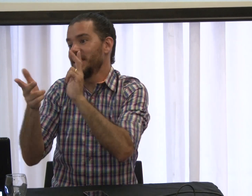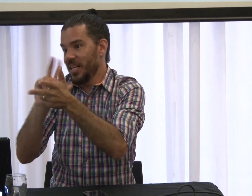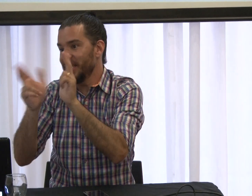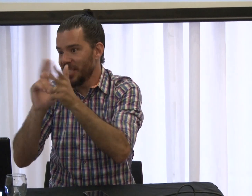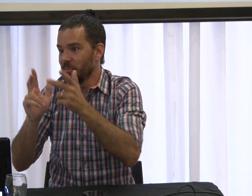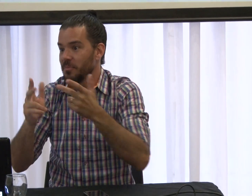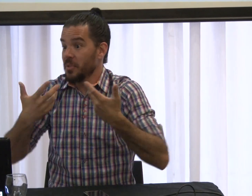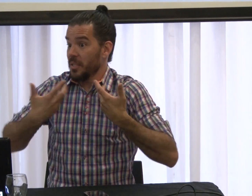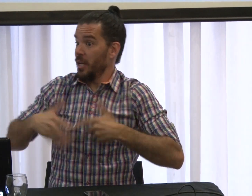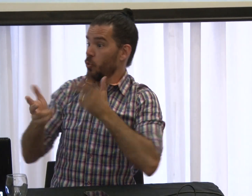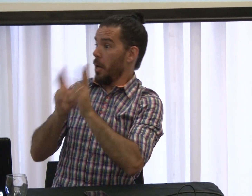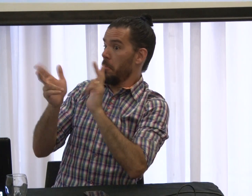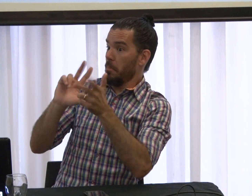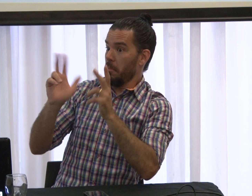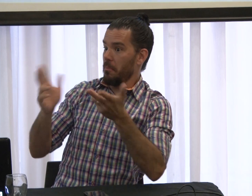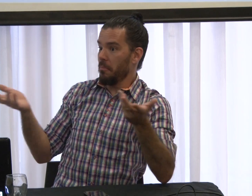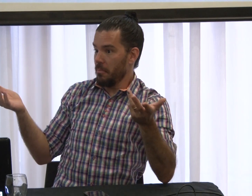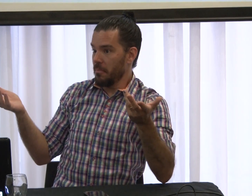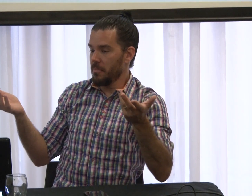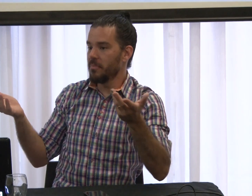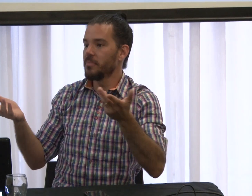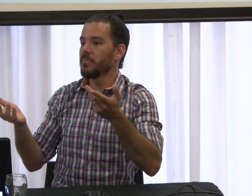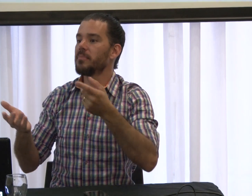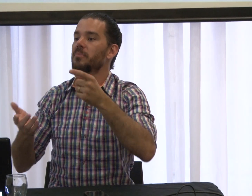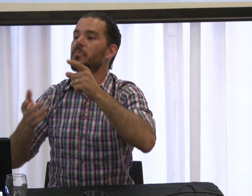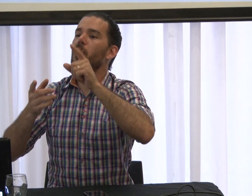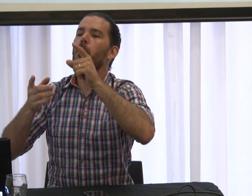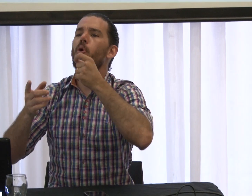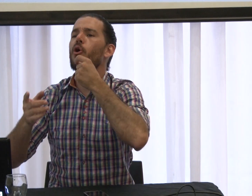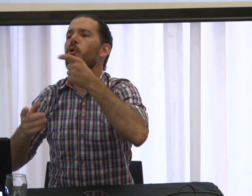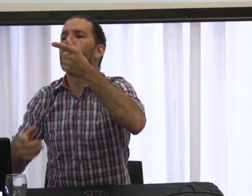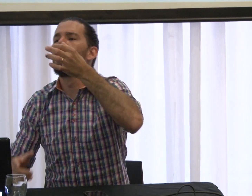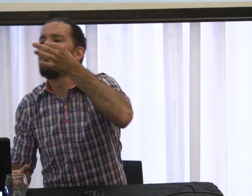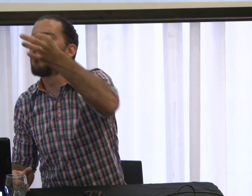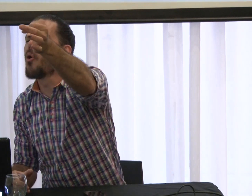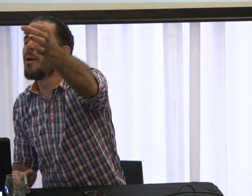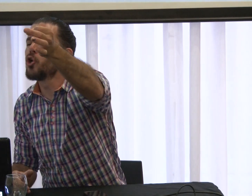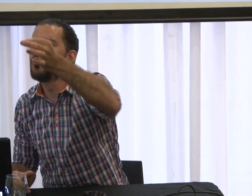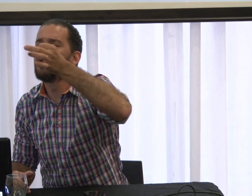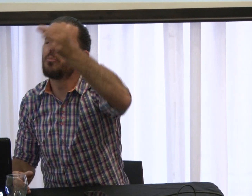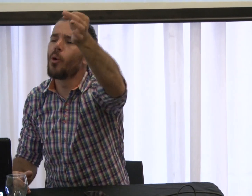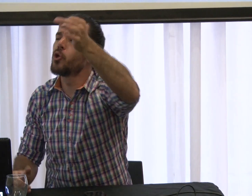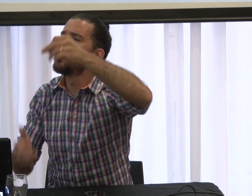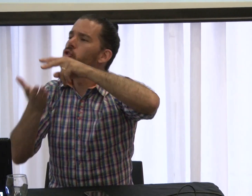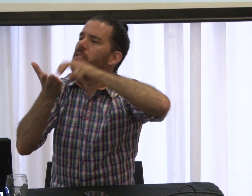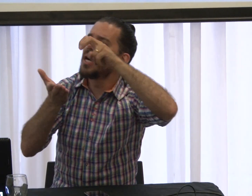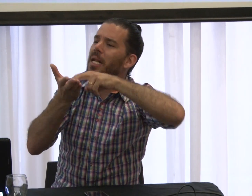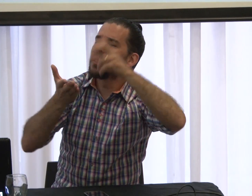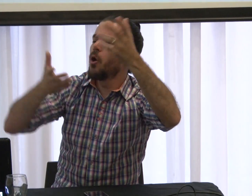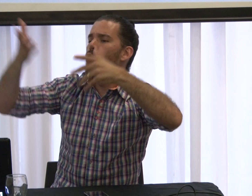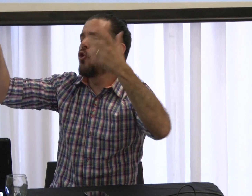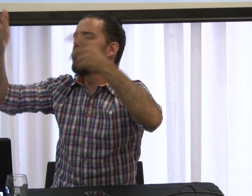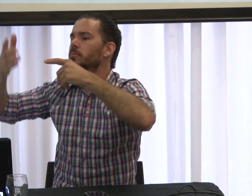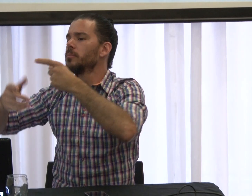proceso natural, no es porque voy a decir todos los chicos oyentes aprenden a hablar porque son inteligentes, es natural. Lo mismo pasa con los sordos. Si los sordos están